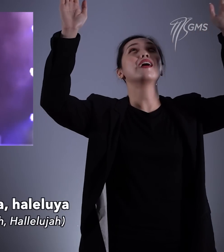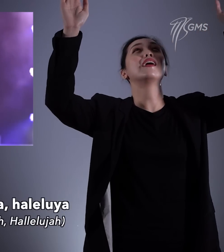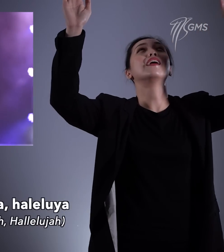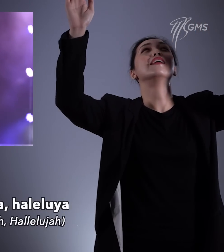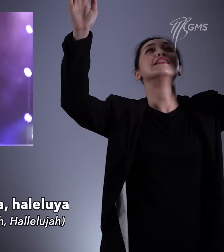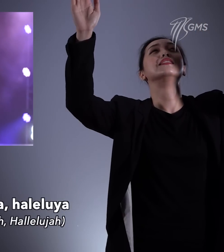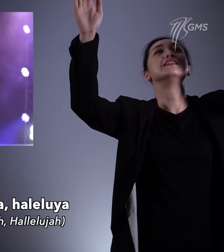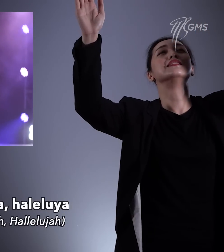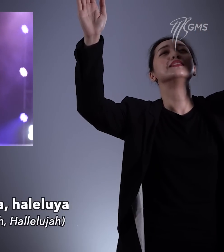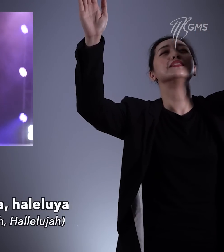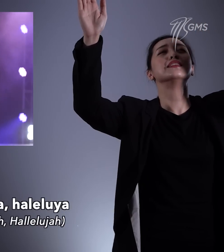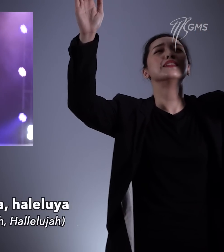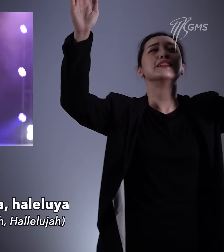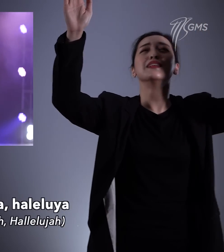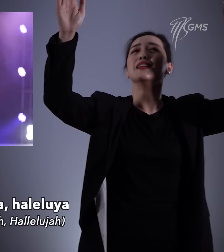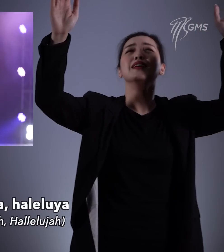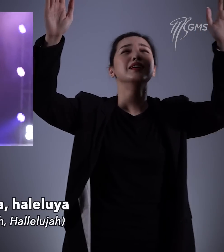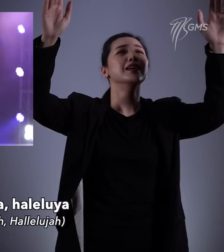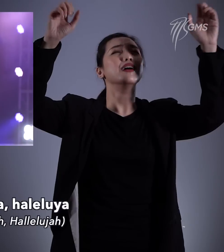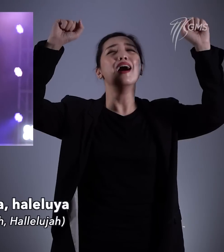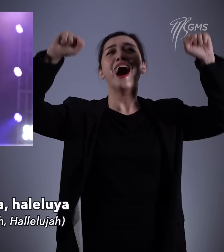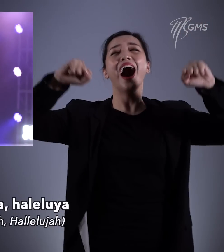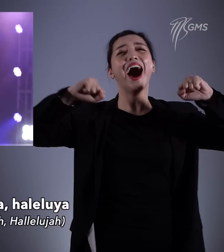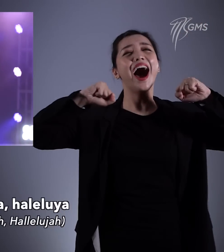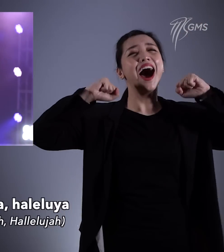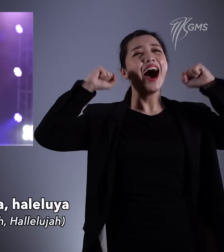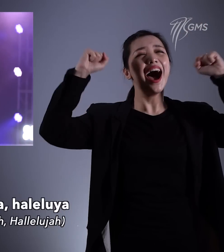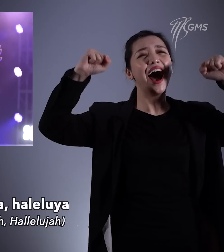haleluya. Kami sembah Kau Tuhan.